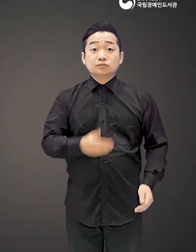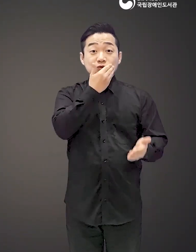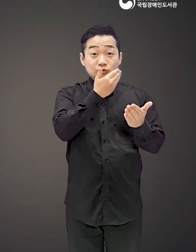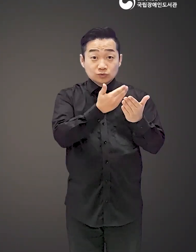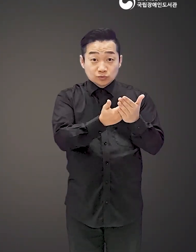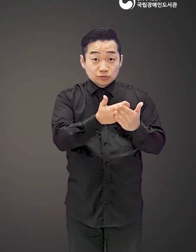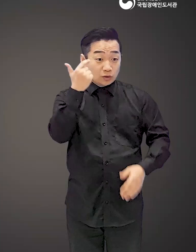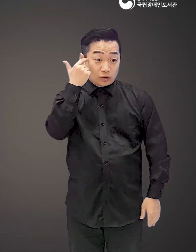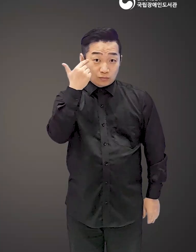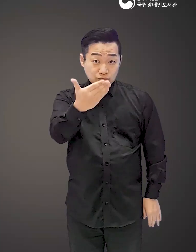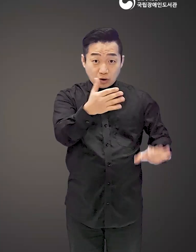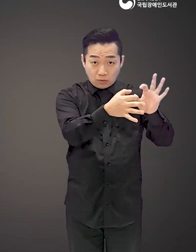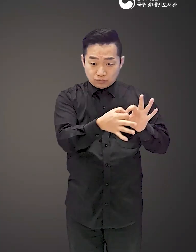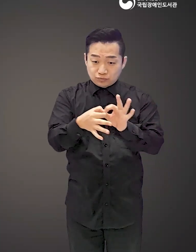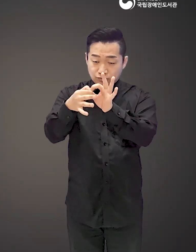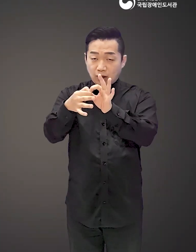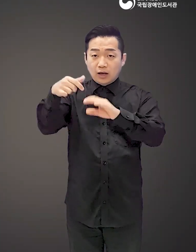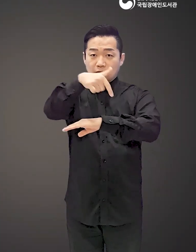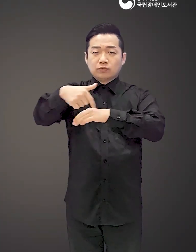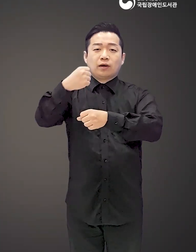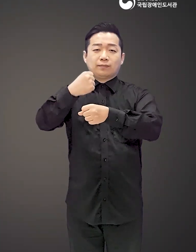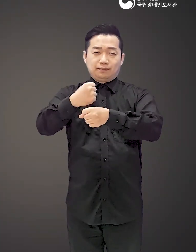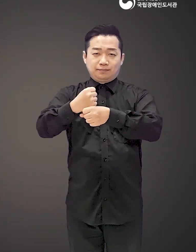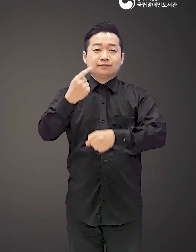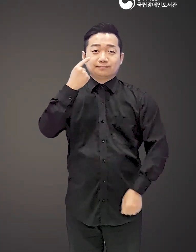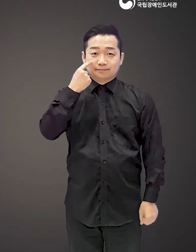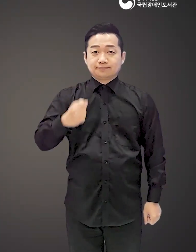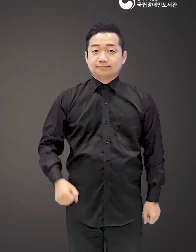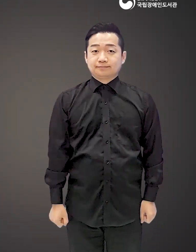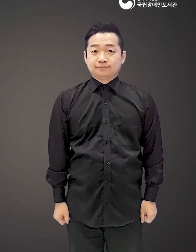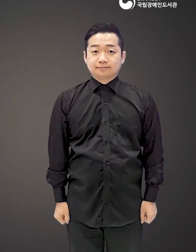핵심 질문으로 기획을 디자인하라.